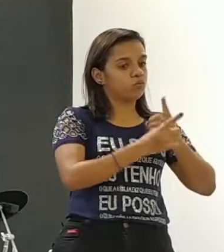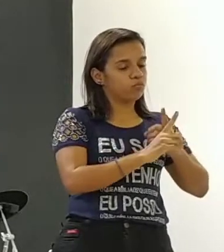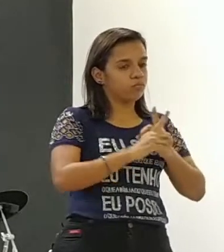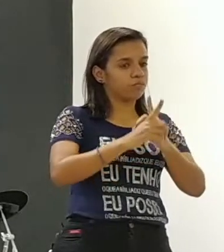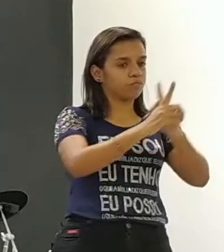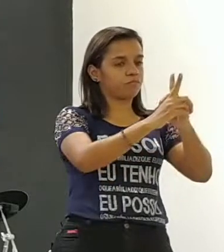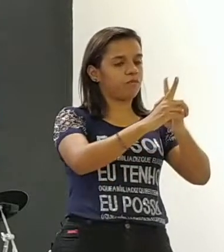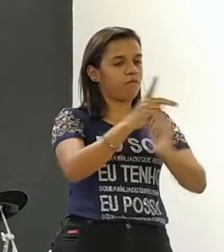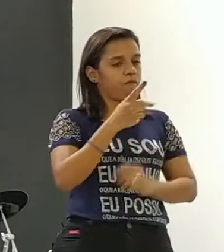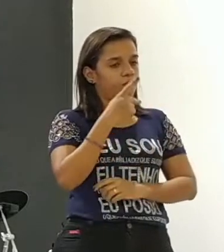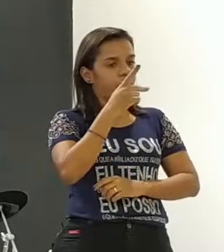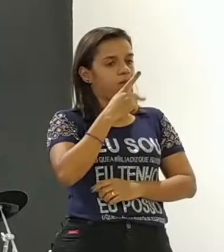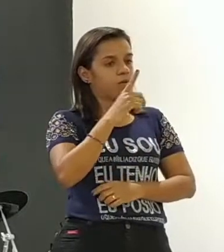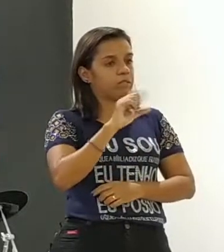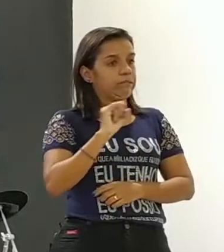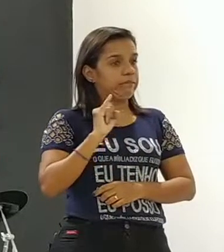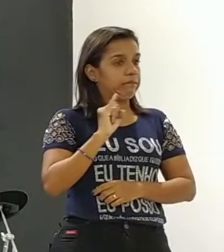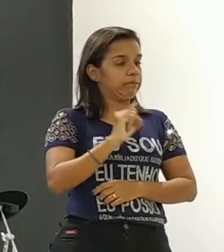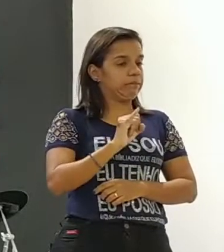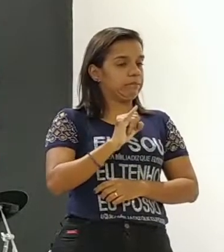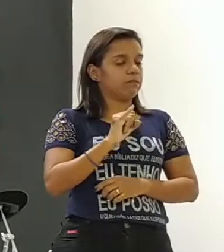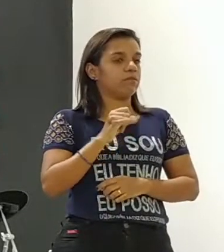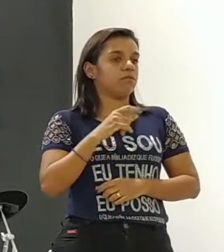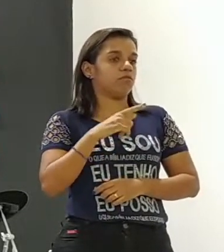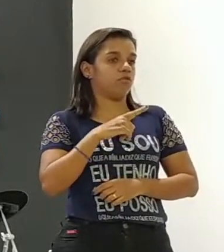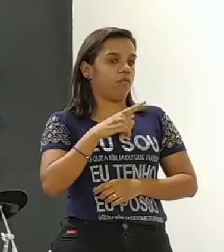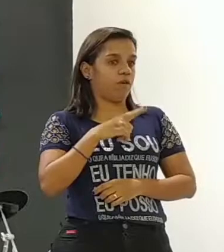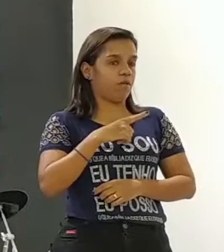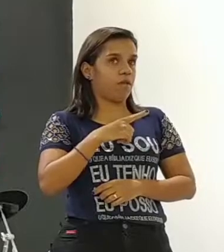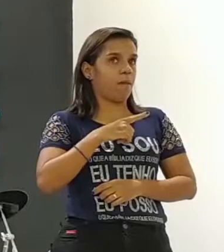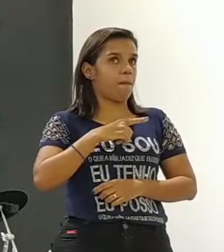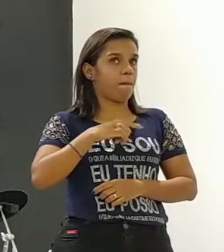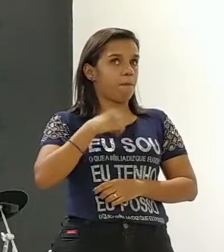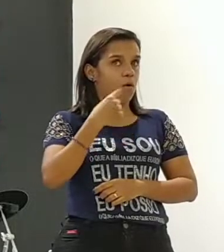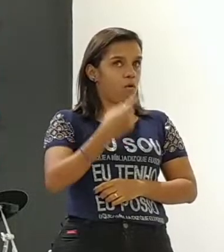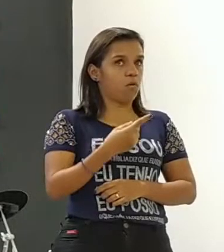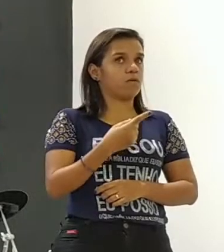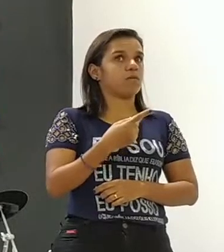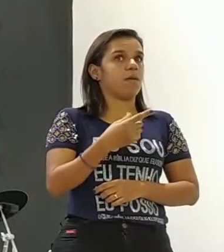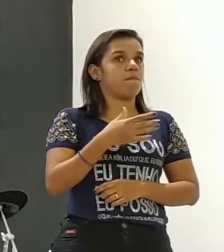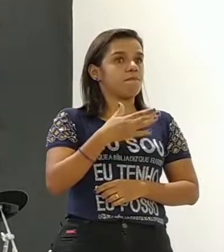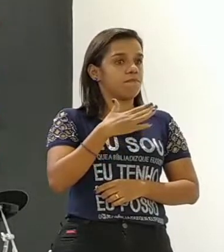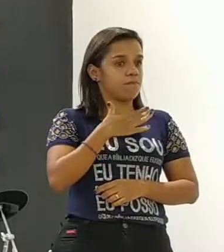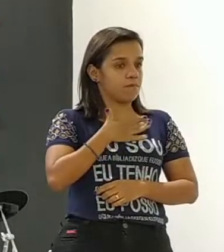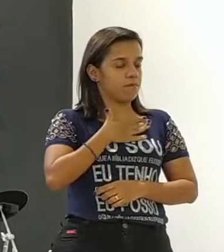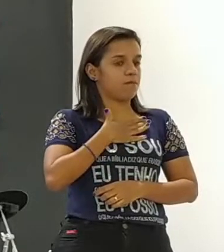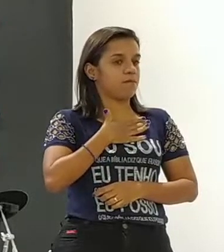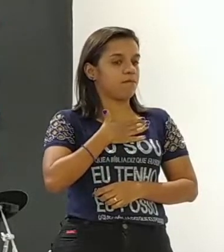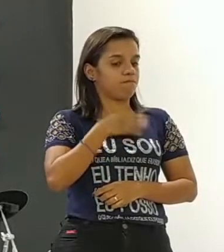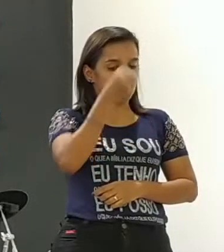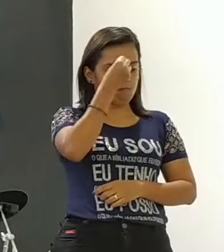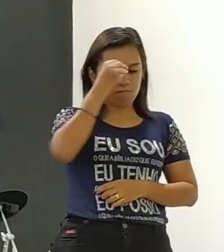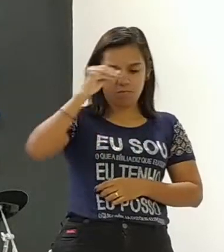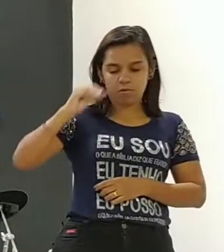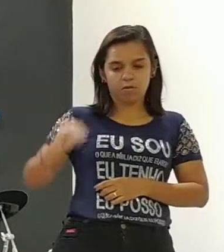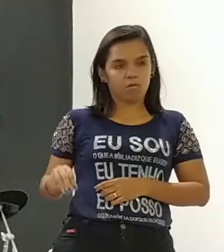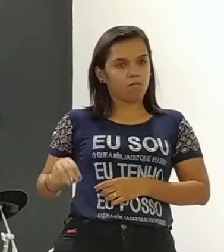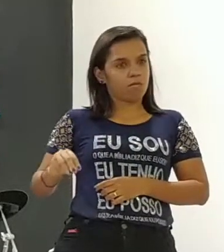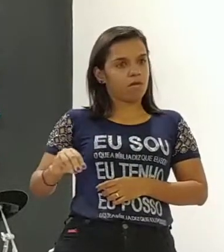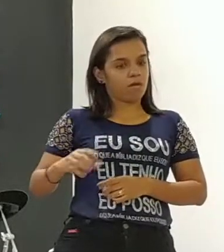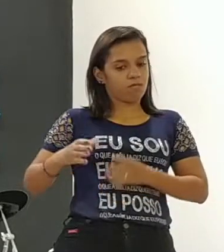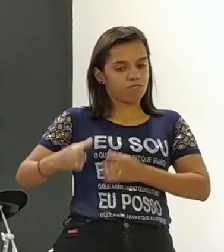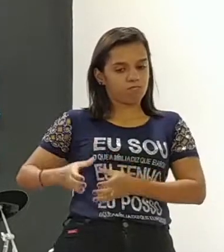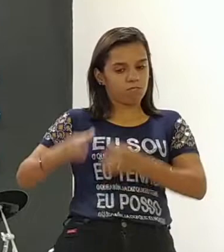disse-lhes: se alguém quiser vir após mim, negue-se a si mesmo, tome a sua